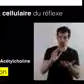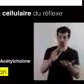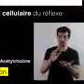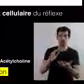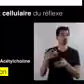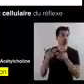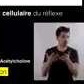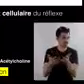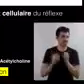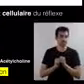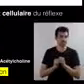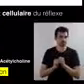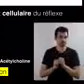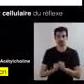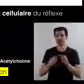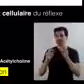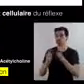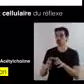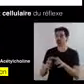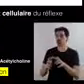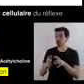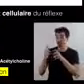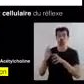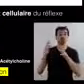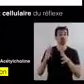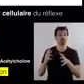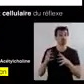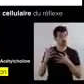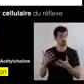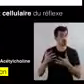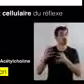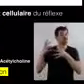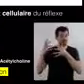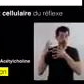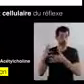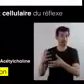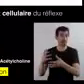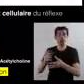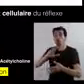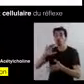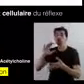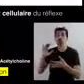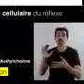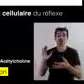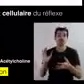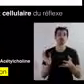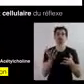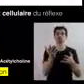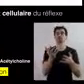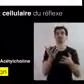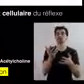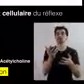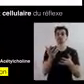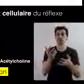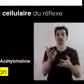dans le cytosol, comme vous le voyez ici. Ces ions calcium, maintenant libérés du réticulum sarcoplasmique, provoquent la